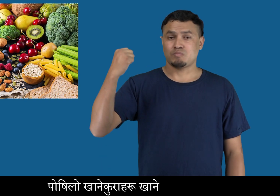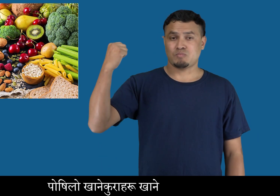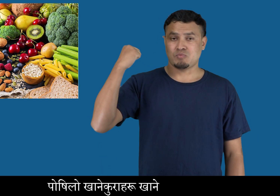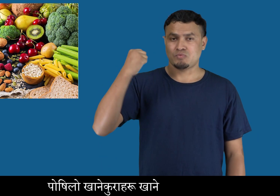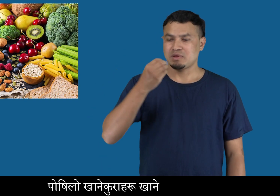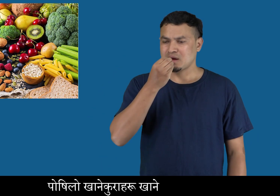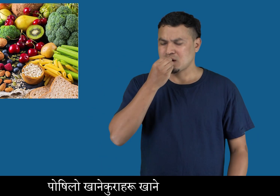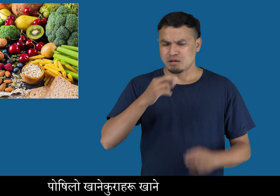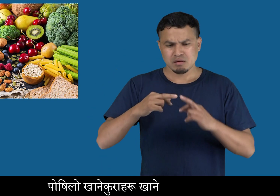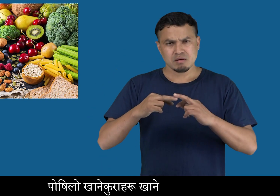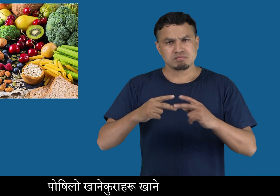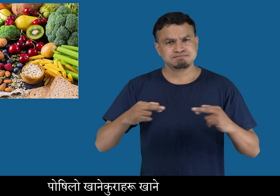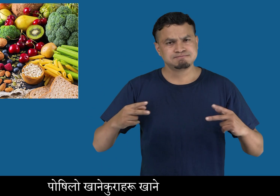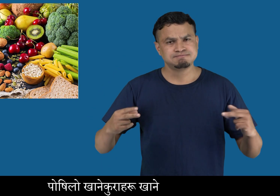पोसिलो खानेकुराहरू खाने।